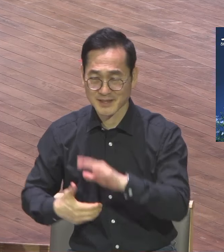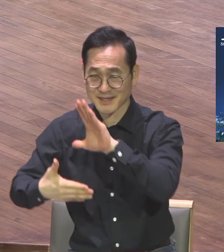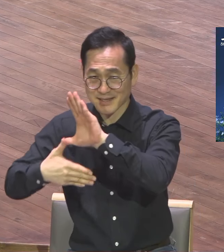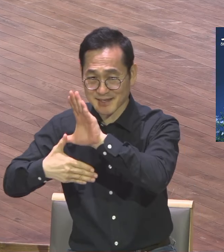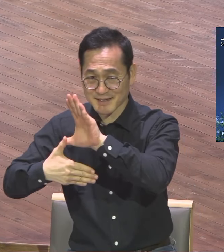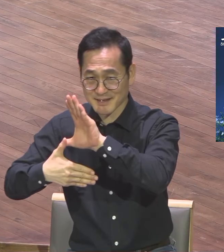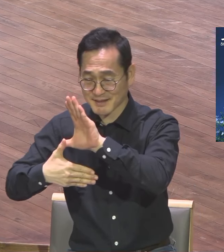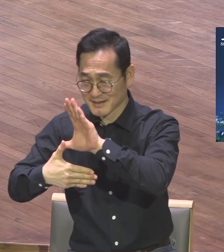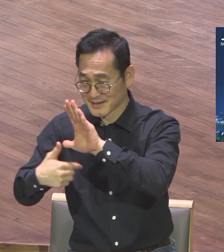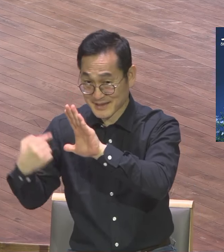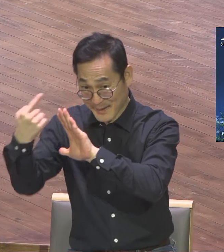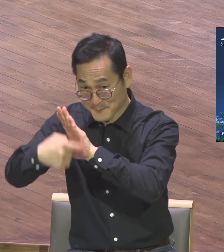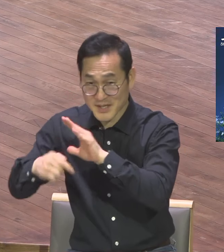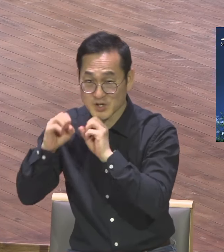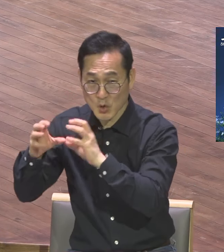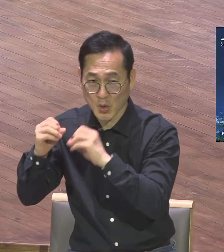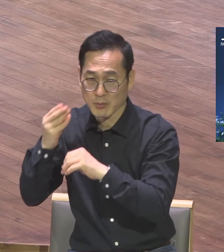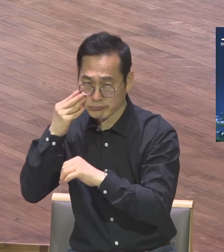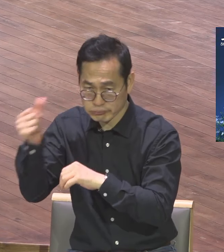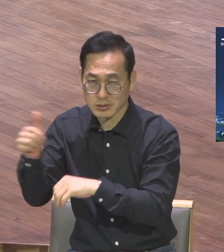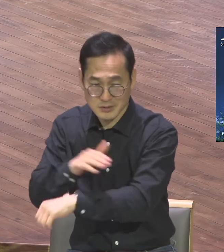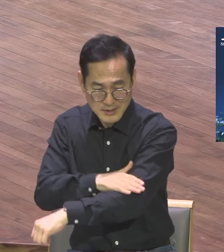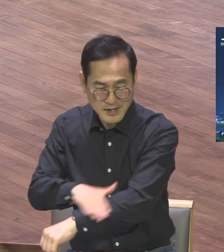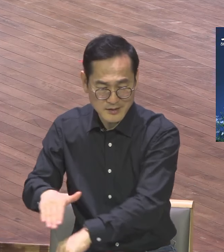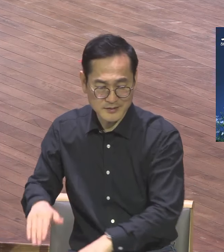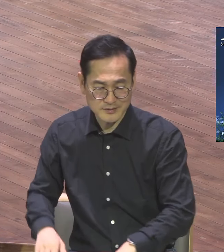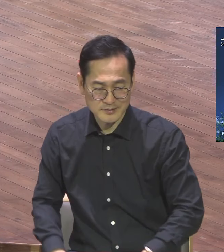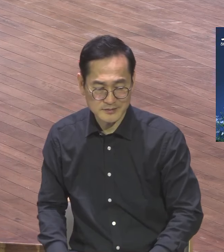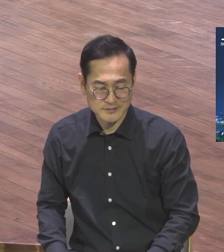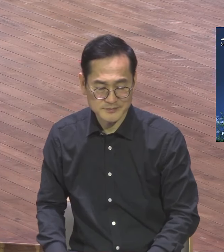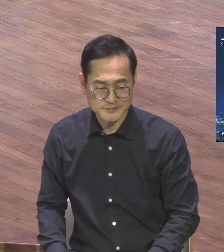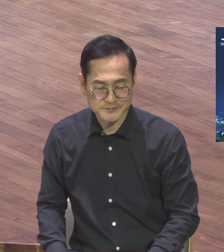선교 저 대구에서 한 대구 노회에서는